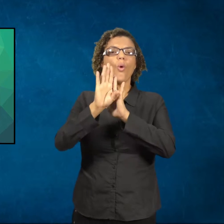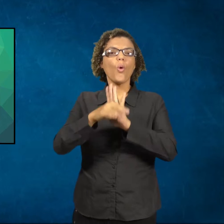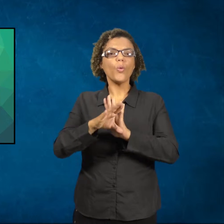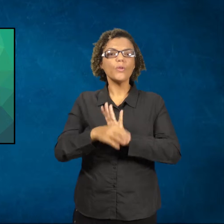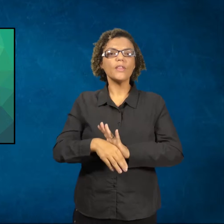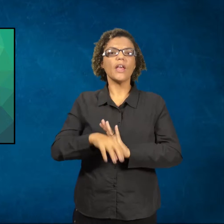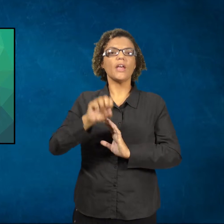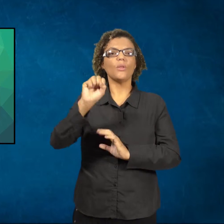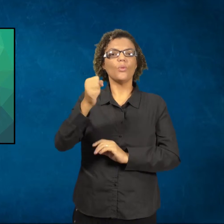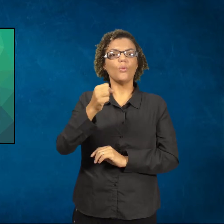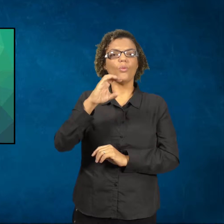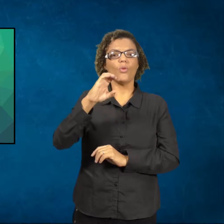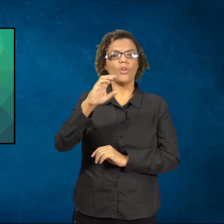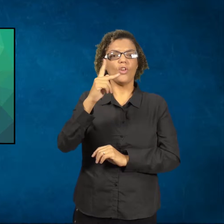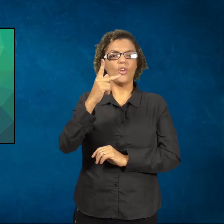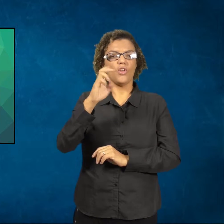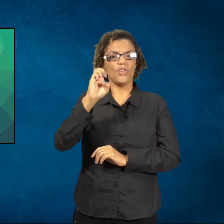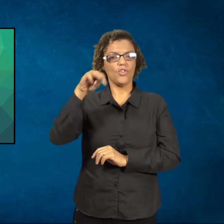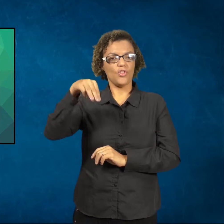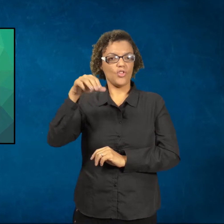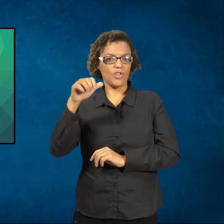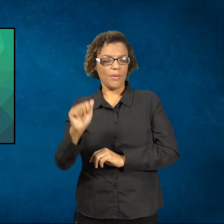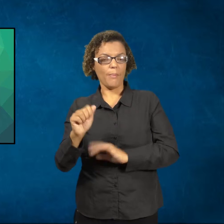esquema, ao longo da obra do Piaget.